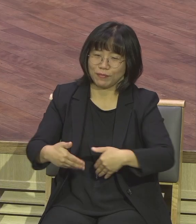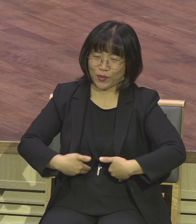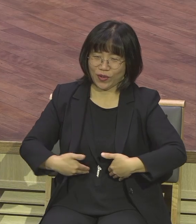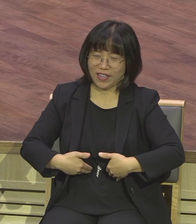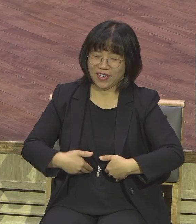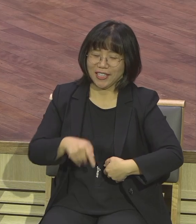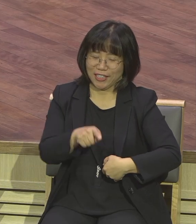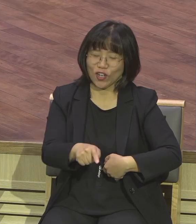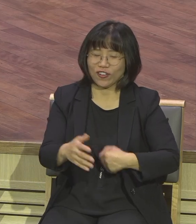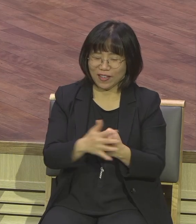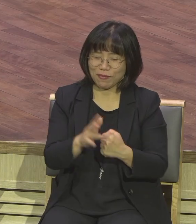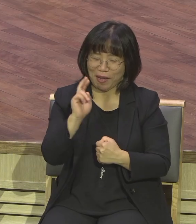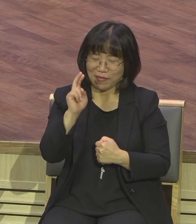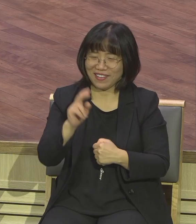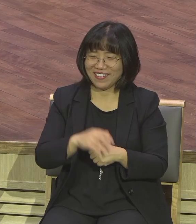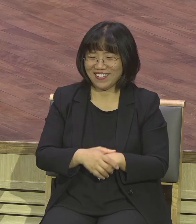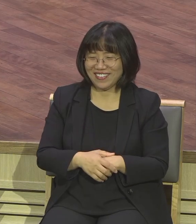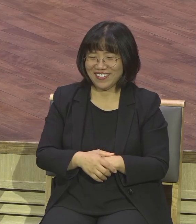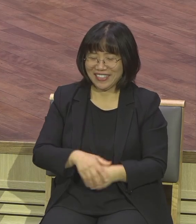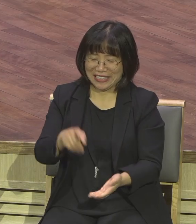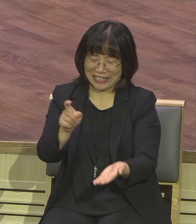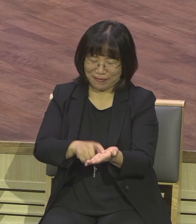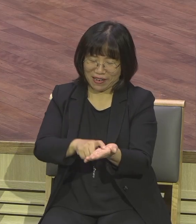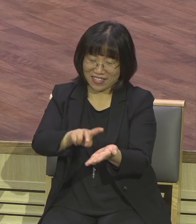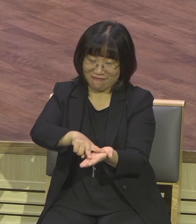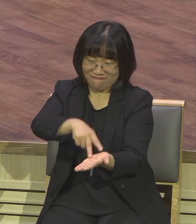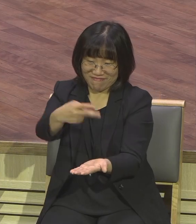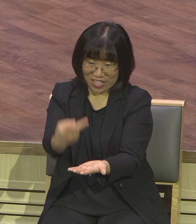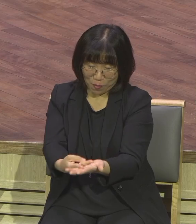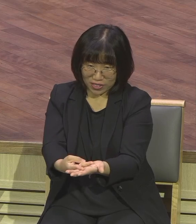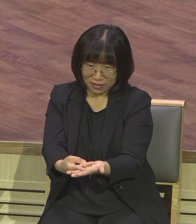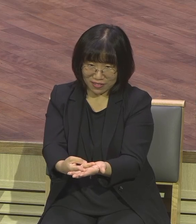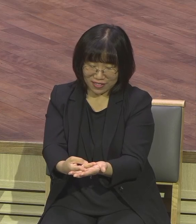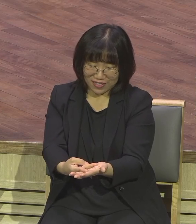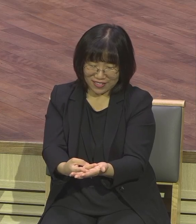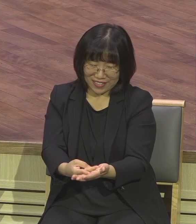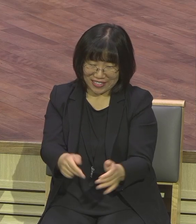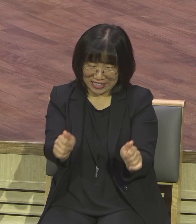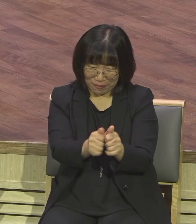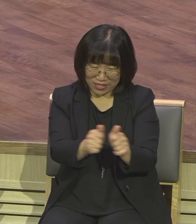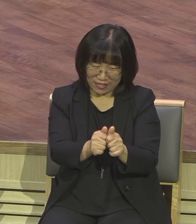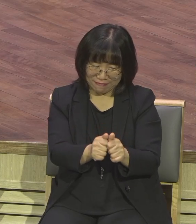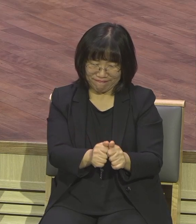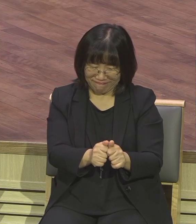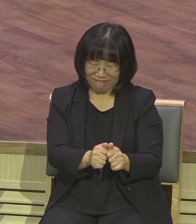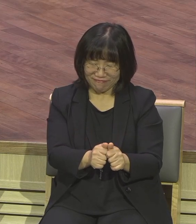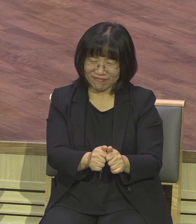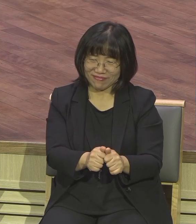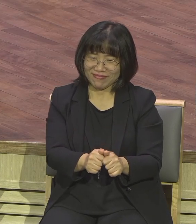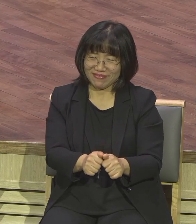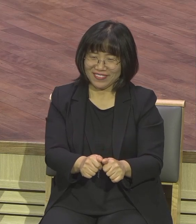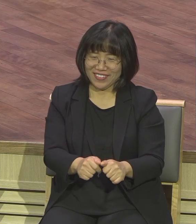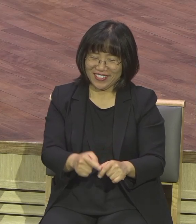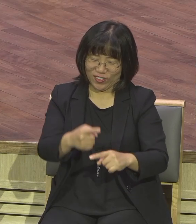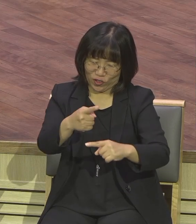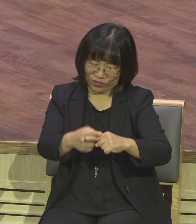거예요. 급할 때 넘어지거든. 젖꼭지 저거 사이에 딱 사이 그 사이